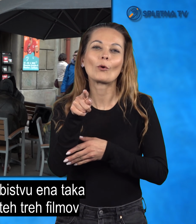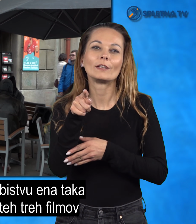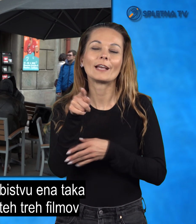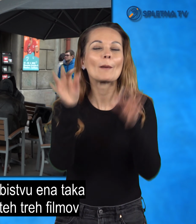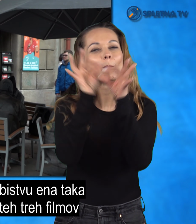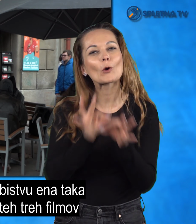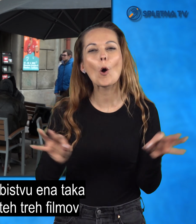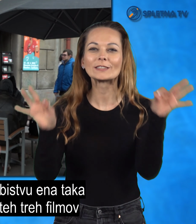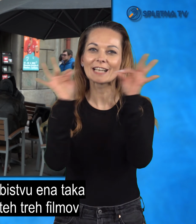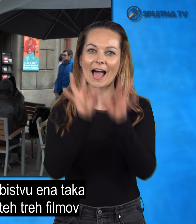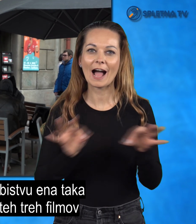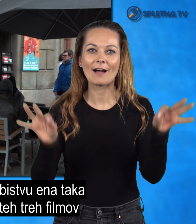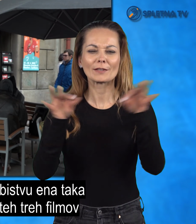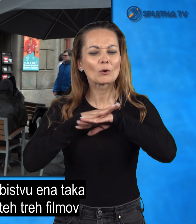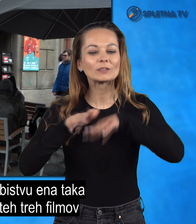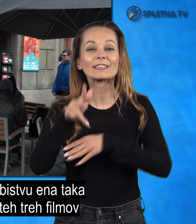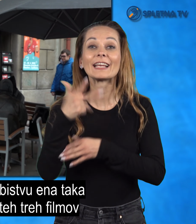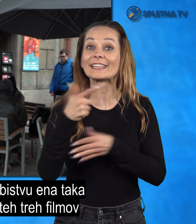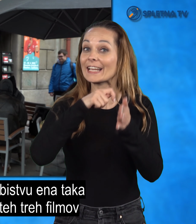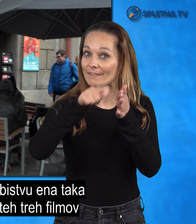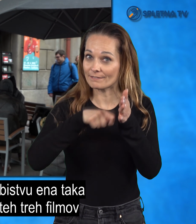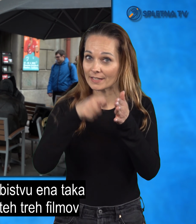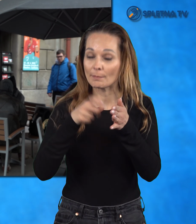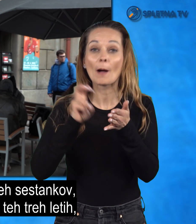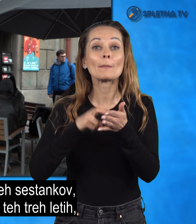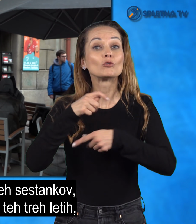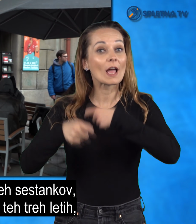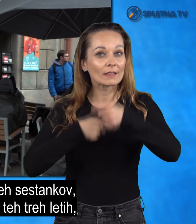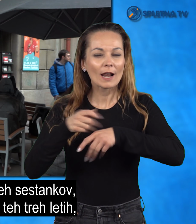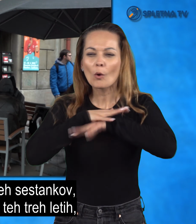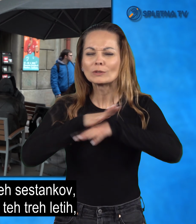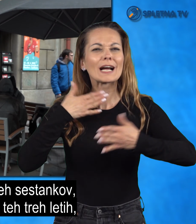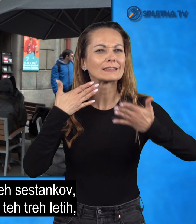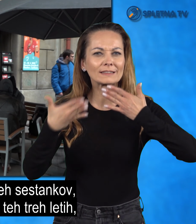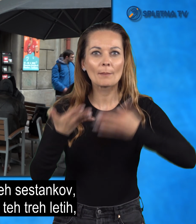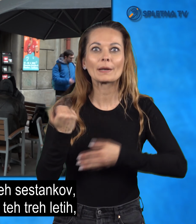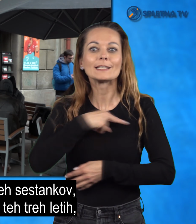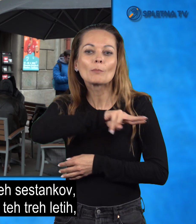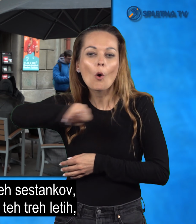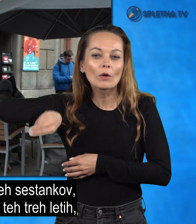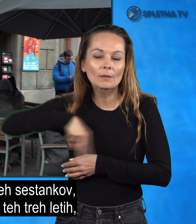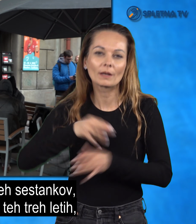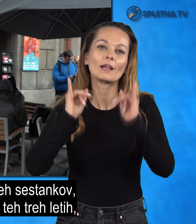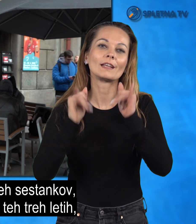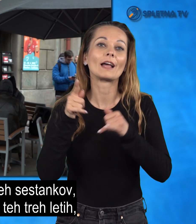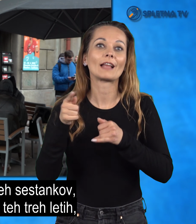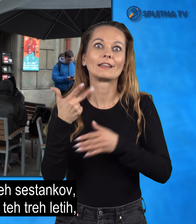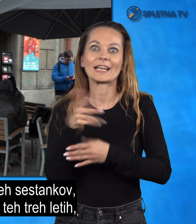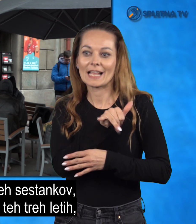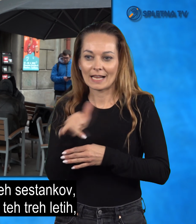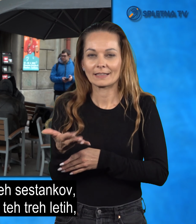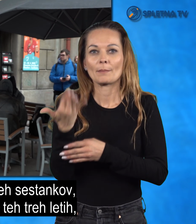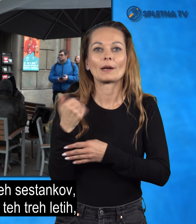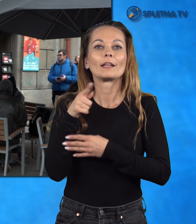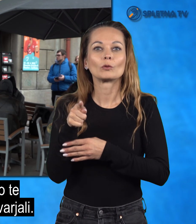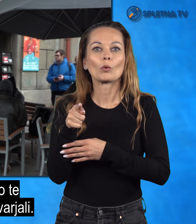proslavitev vseh treh filmov in delavnic in vseh sestankov, ki smo jih imeli vse